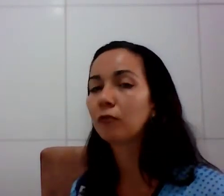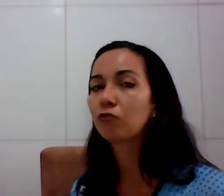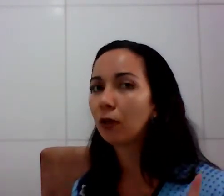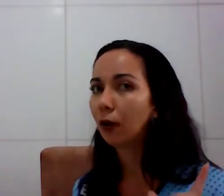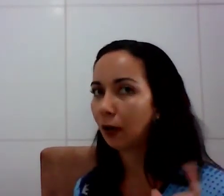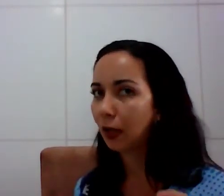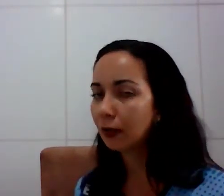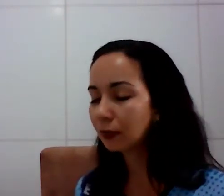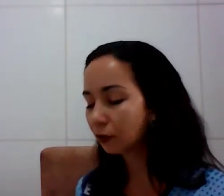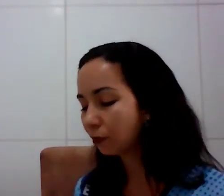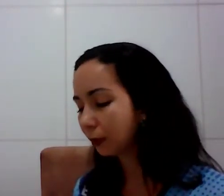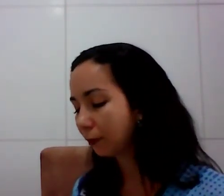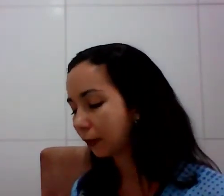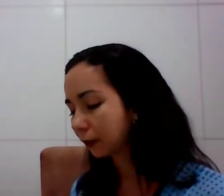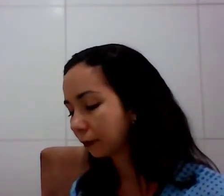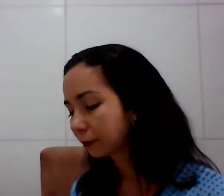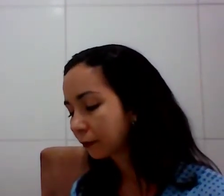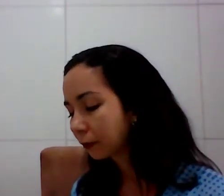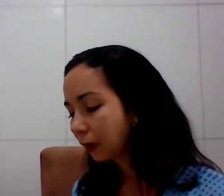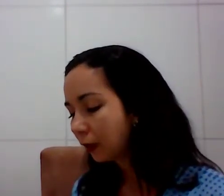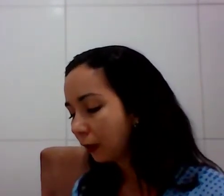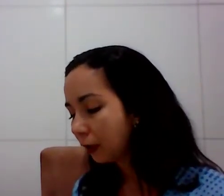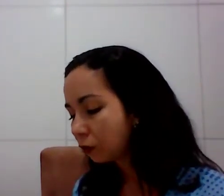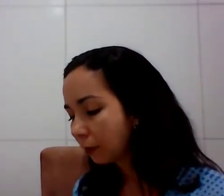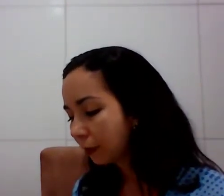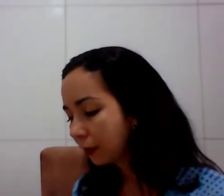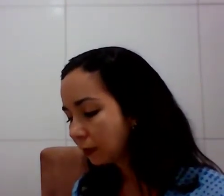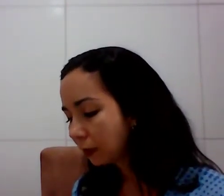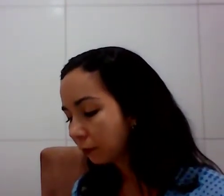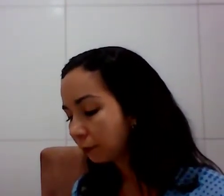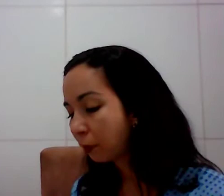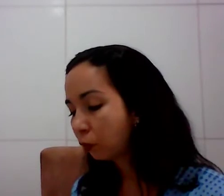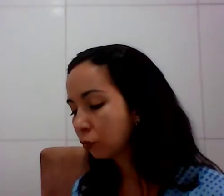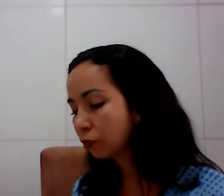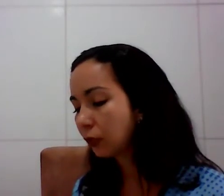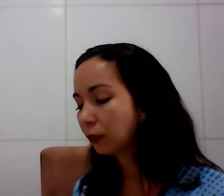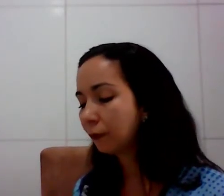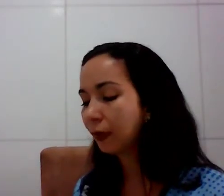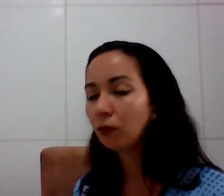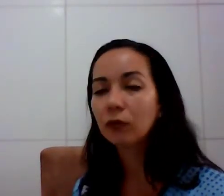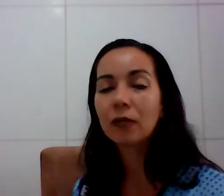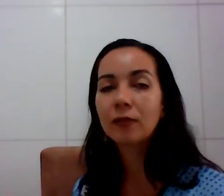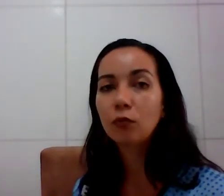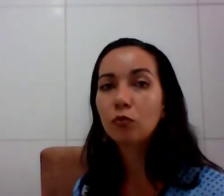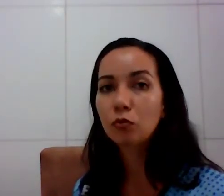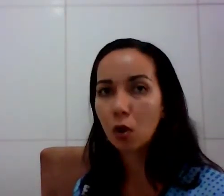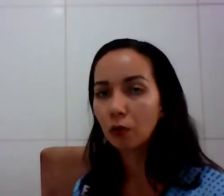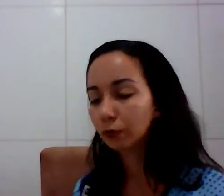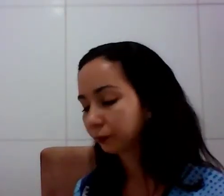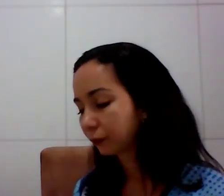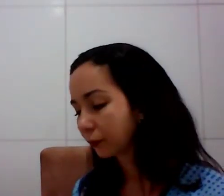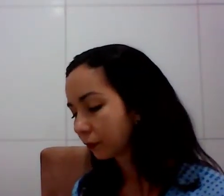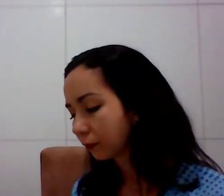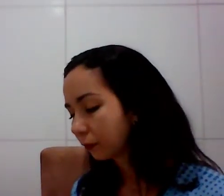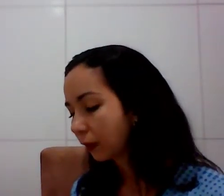geométricos lá nas aulas de matemática. Eles também tinham pontos e também o desenho do sol.